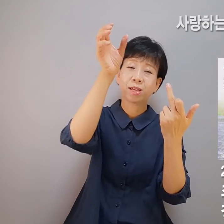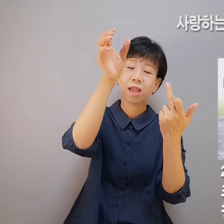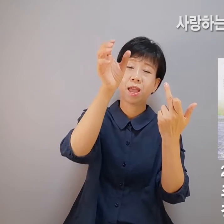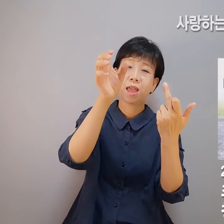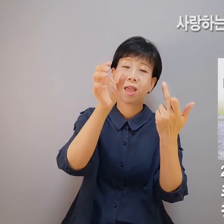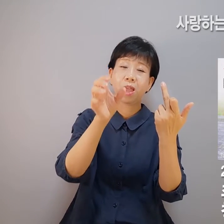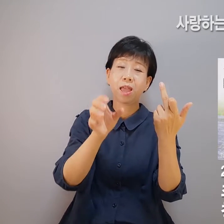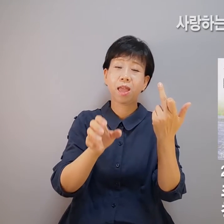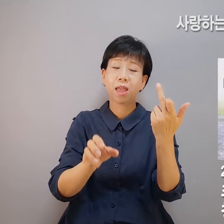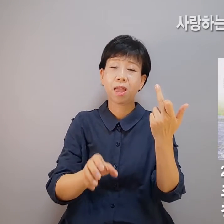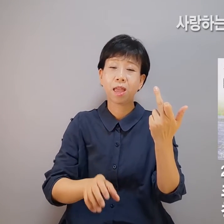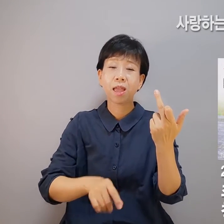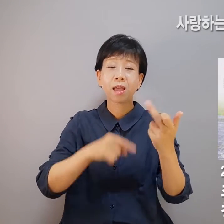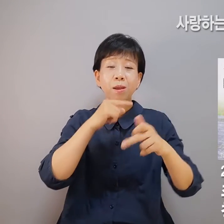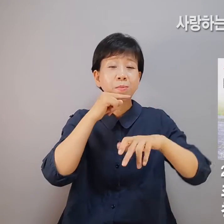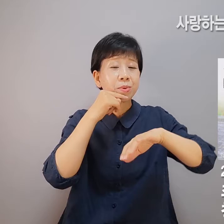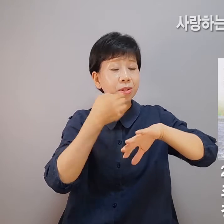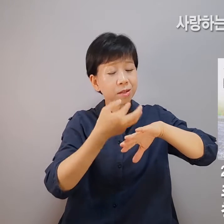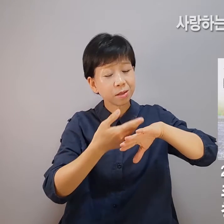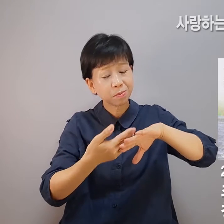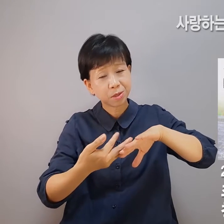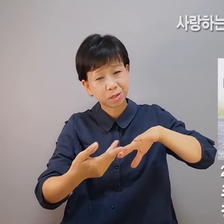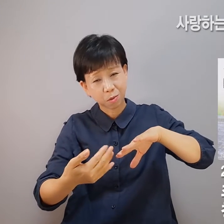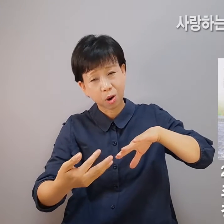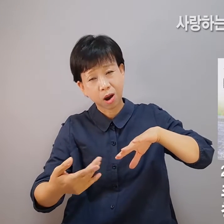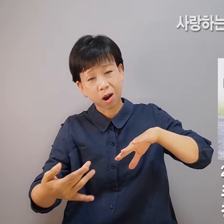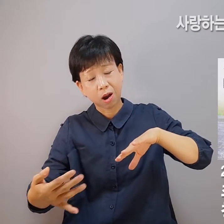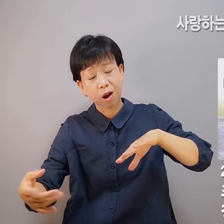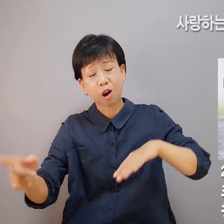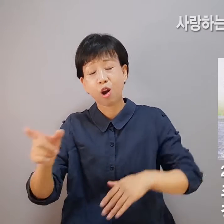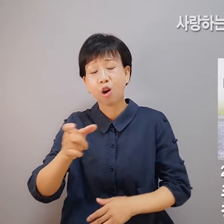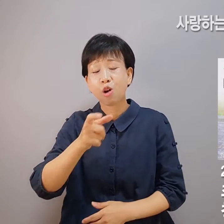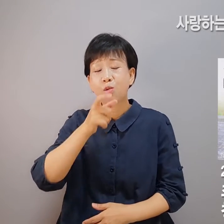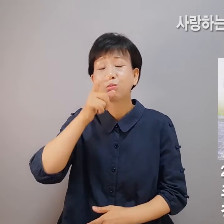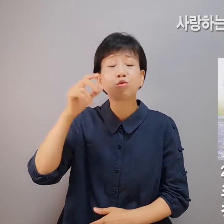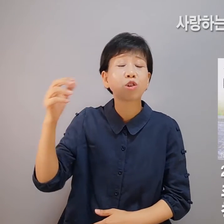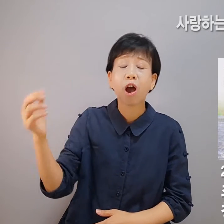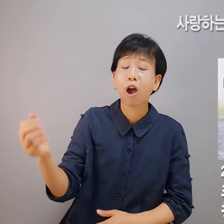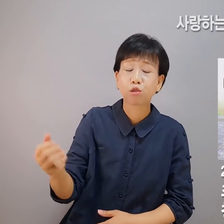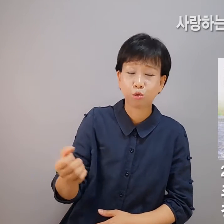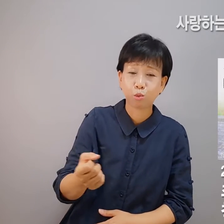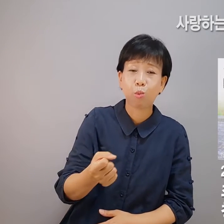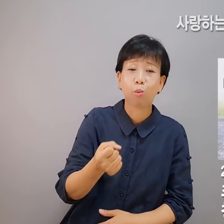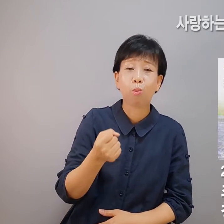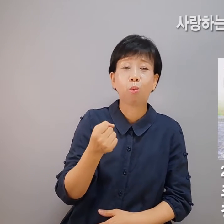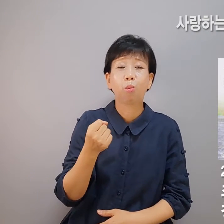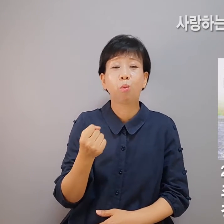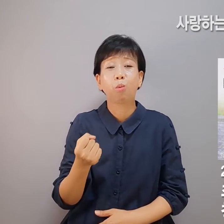갈보리에 흘린 피와 물 가지고